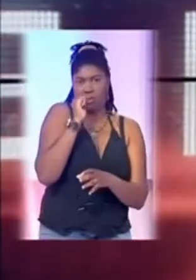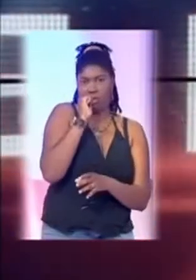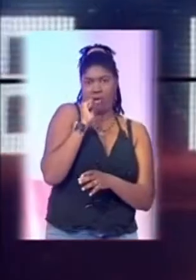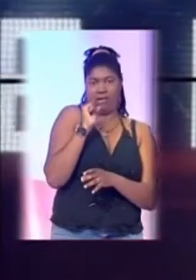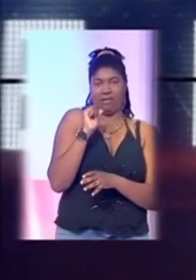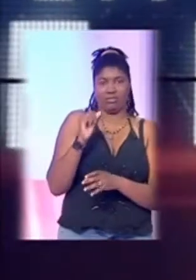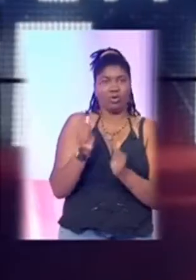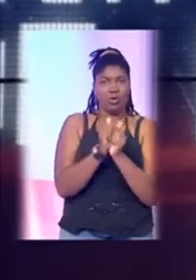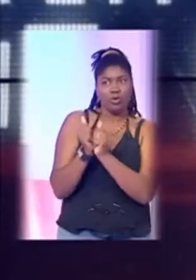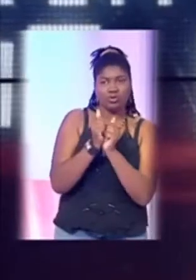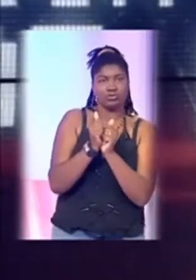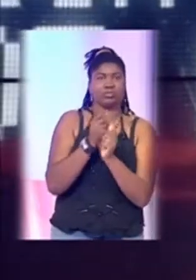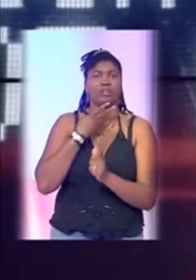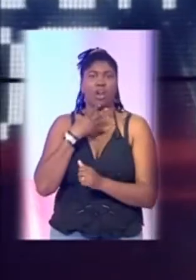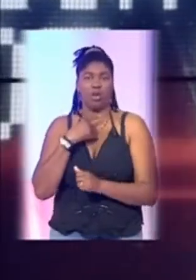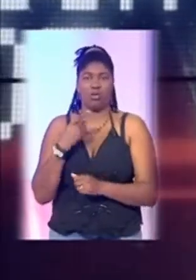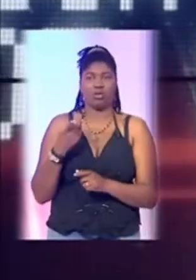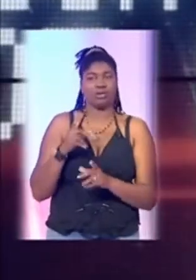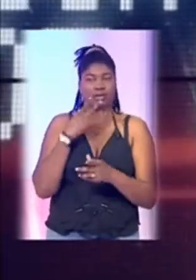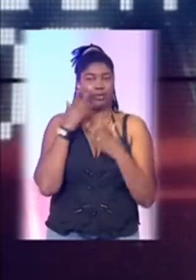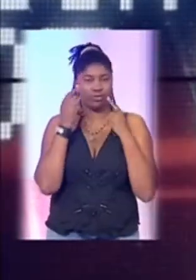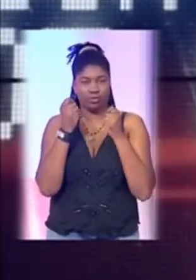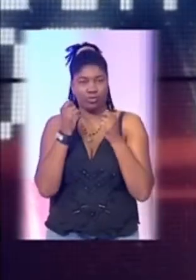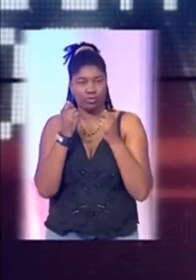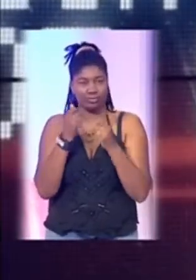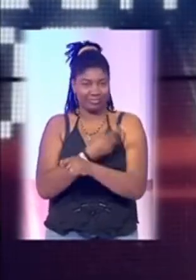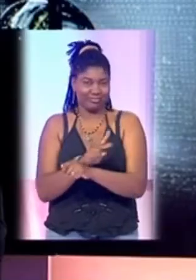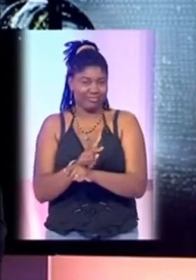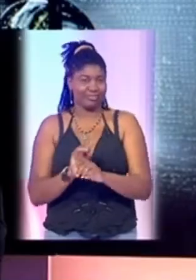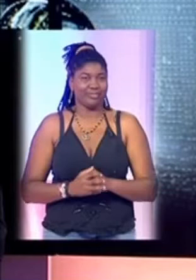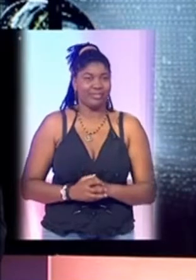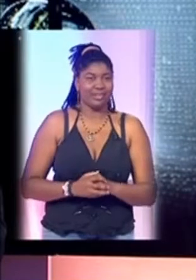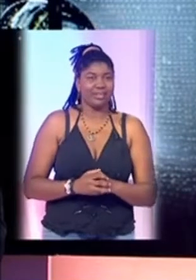qui importe. D'ailleurs on rappelle que l'abus d'alcool est dangereux pour la santé, à consommer avec modération.